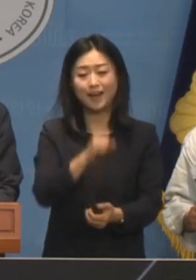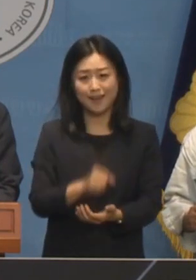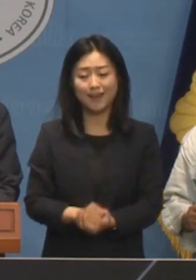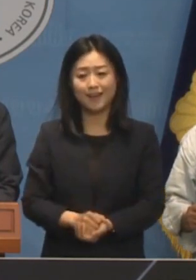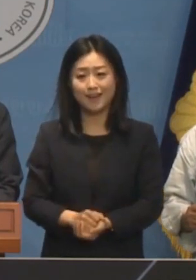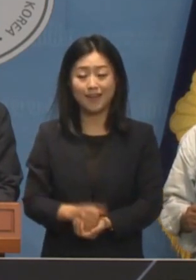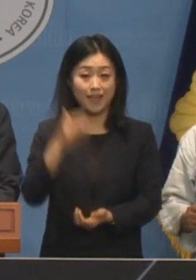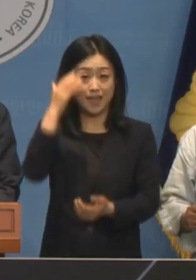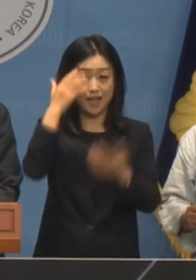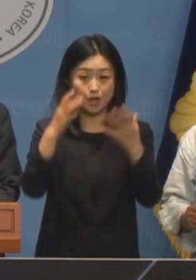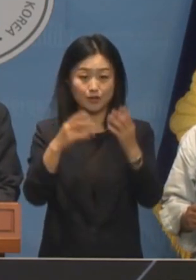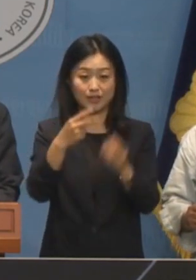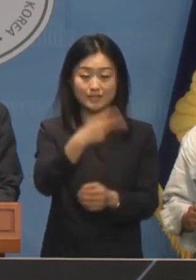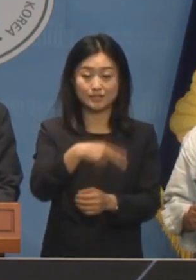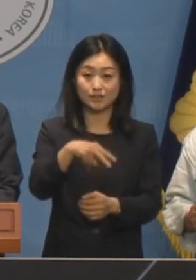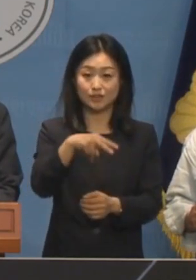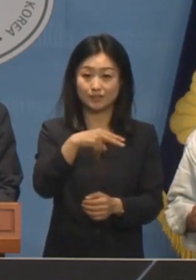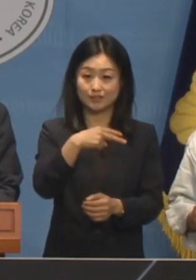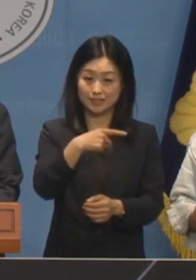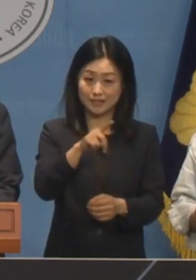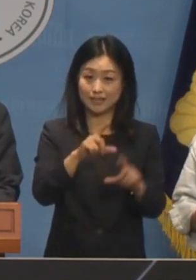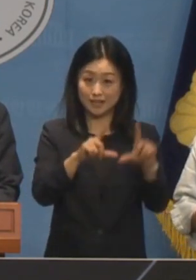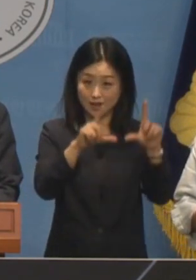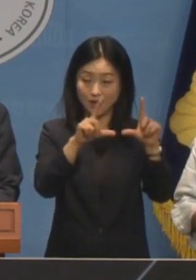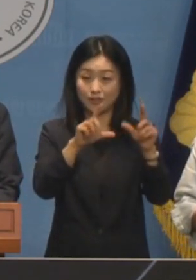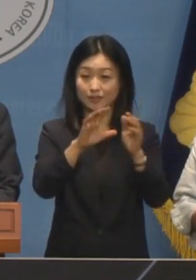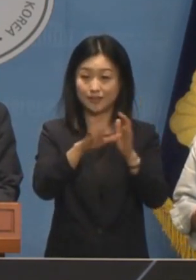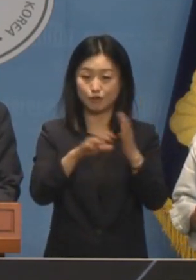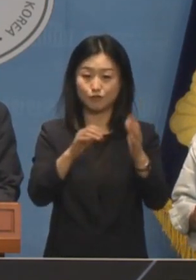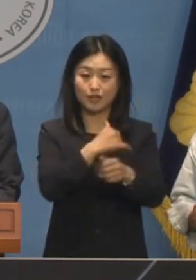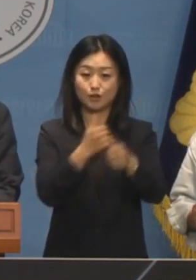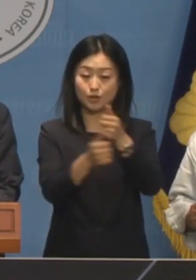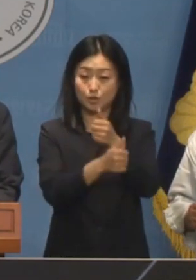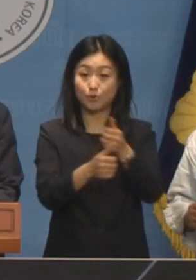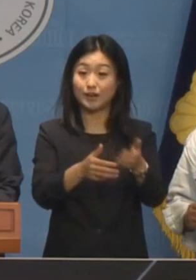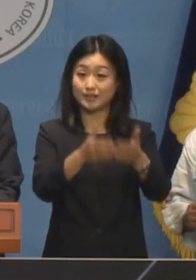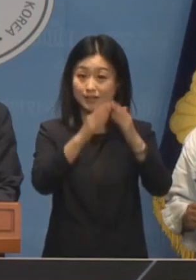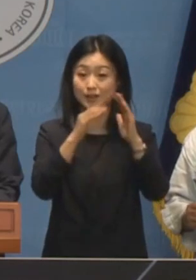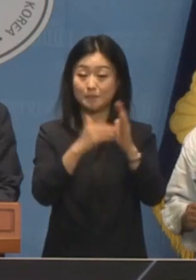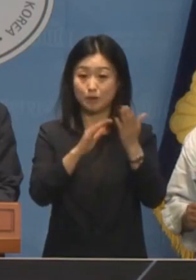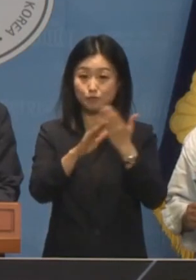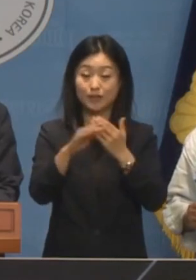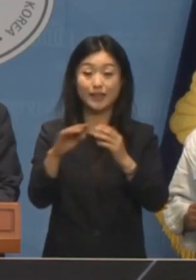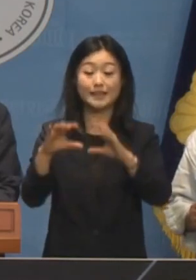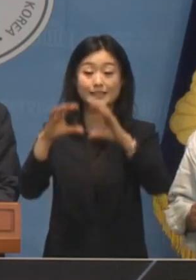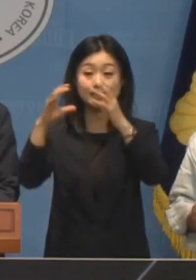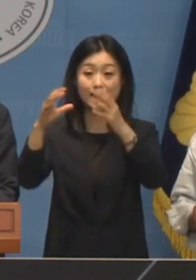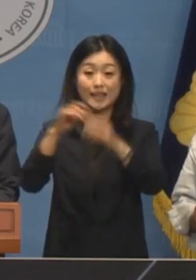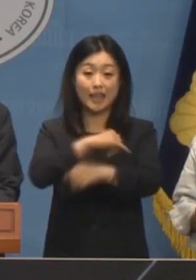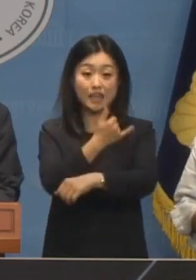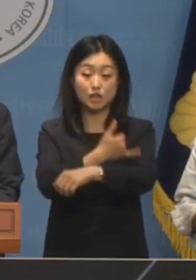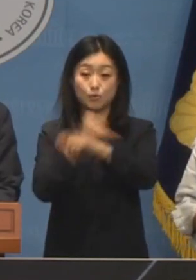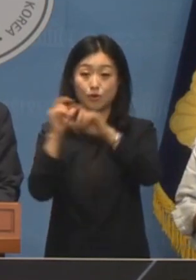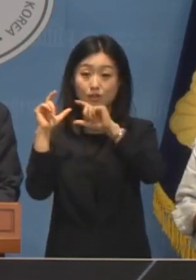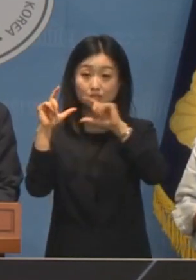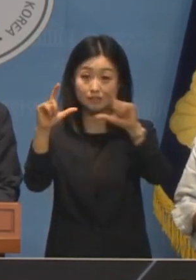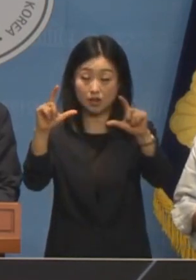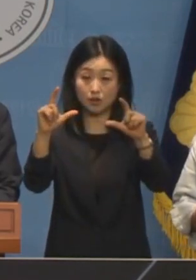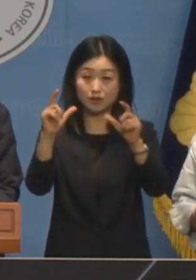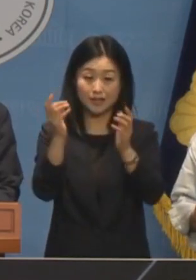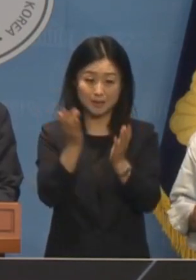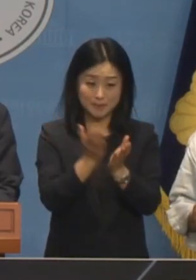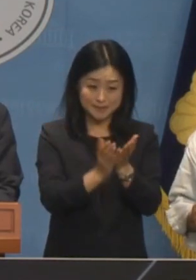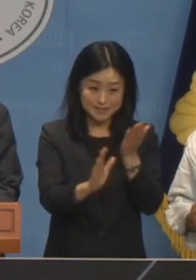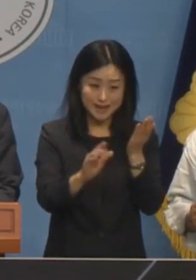대한민국에서는 2001년도 국가인권위원회가 설립된 이후로 세계인권선언 정신에 어긋나는